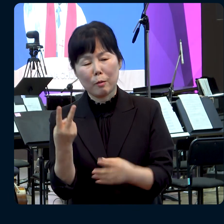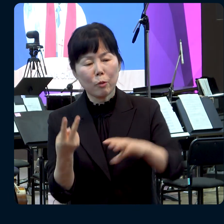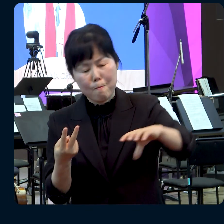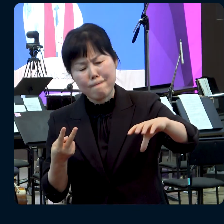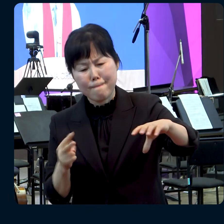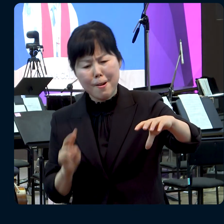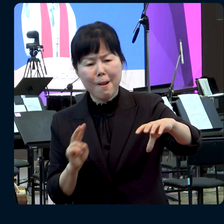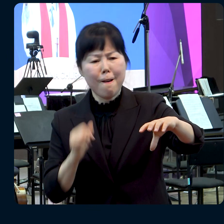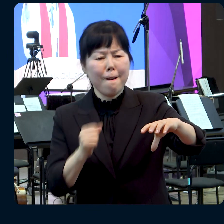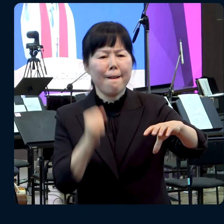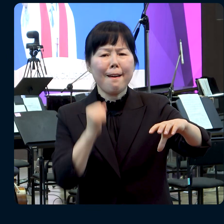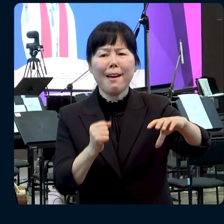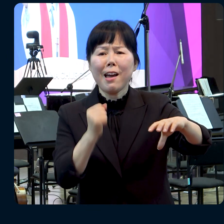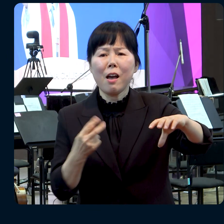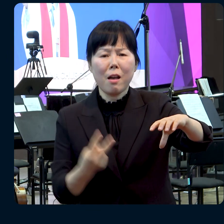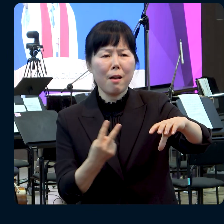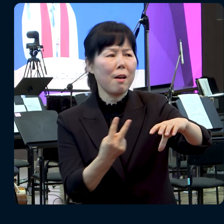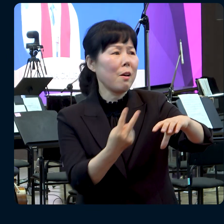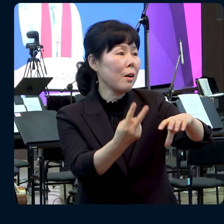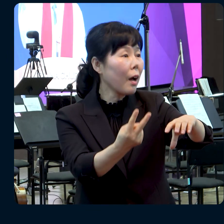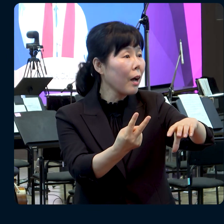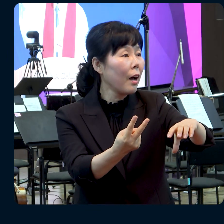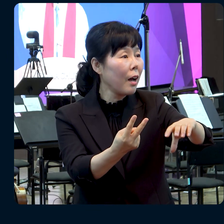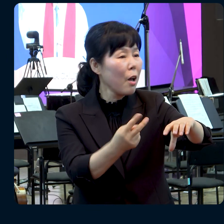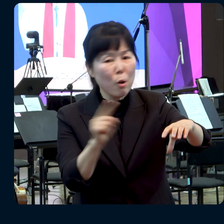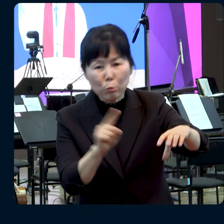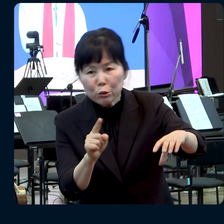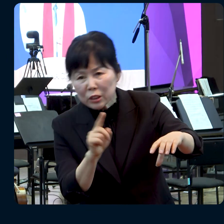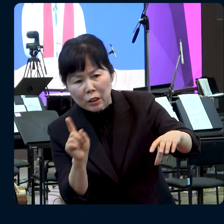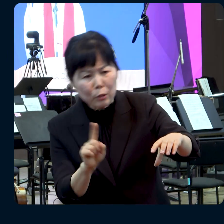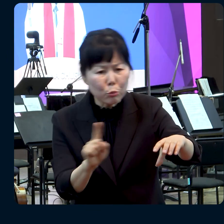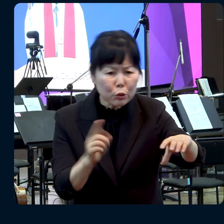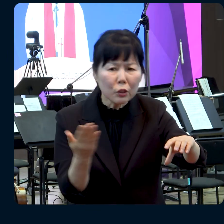시작합니다. 무슨 일이 있었는지 그것이 궁금해서,